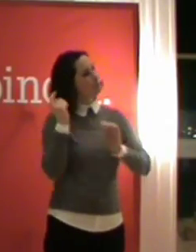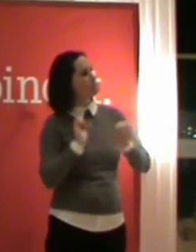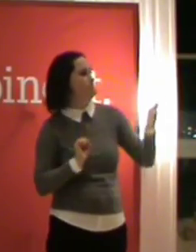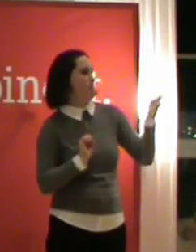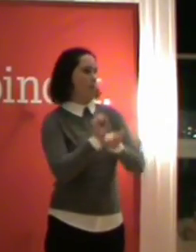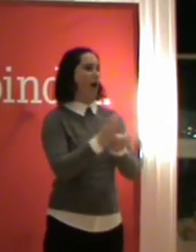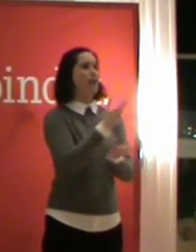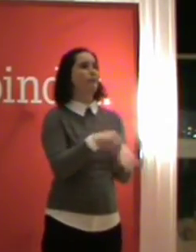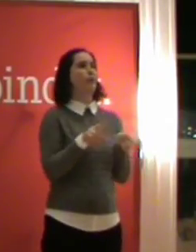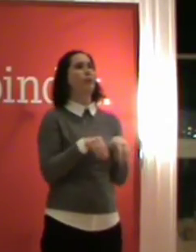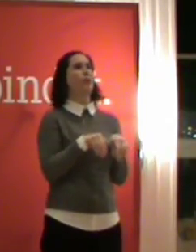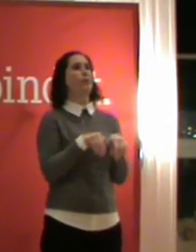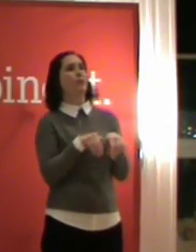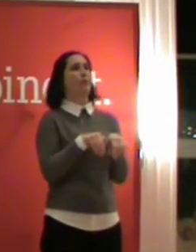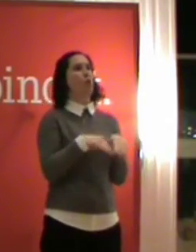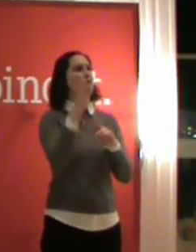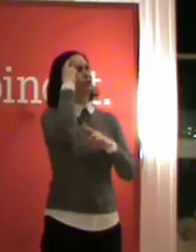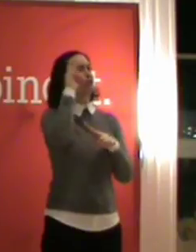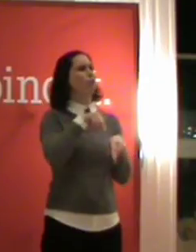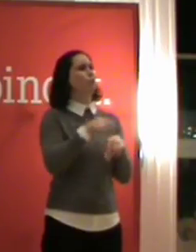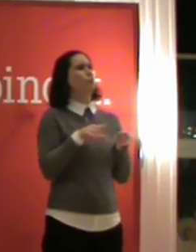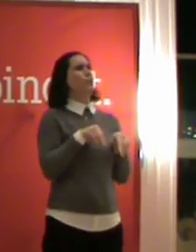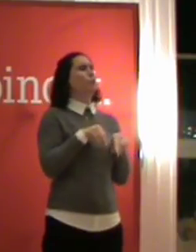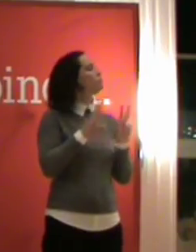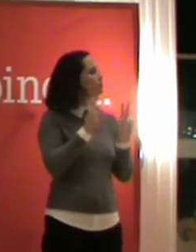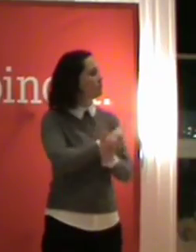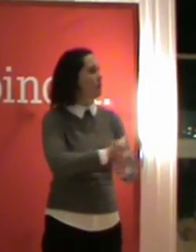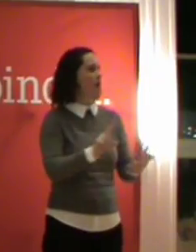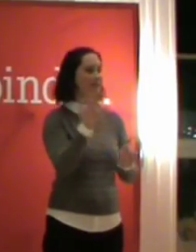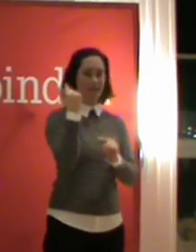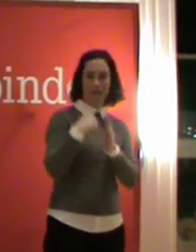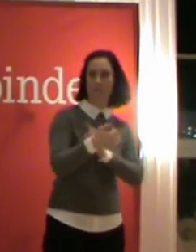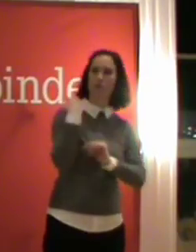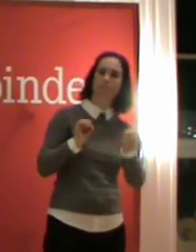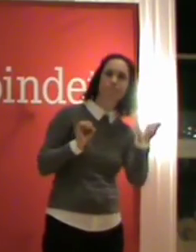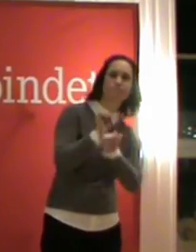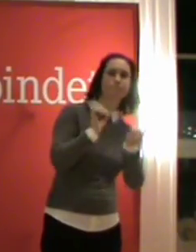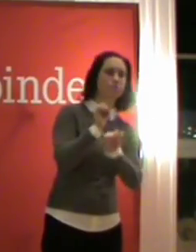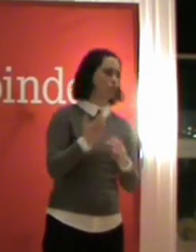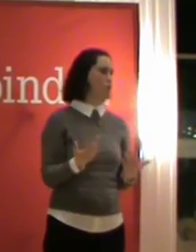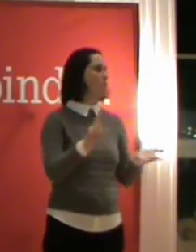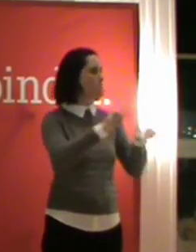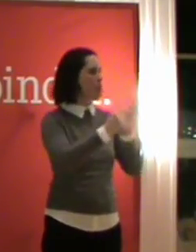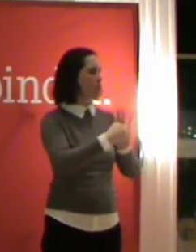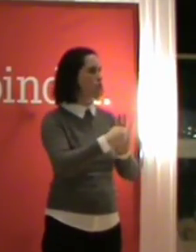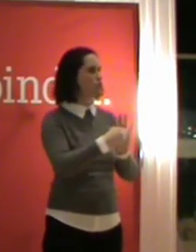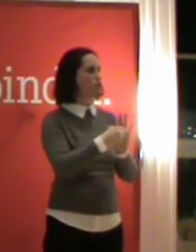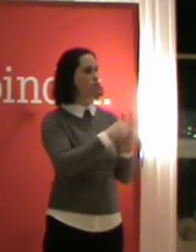nicht hinter dem Deckmantel der Wissenschaftlichkeit hier versuchen, politische